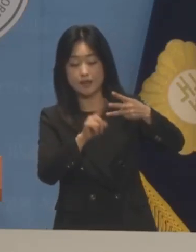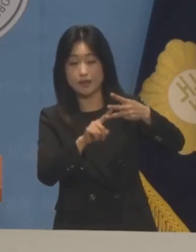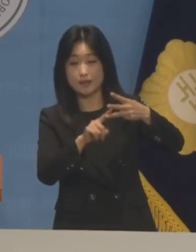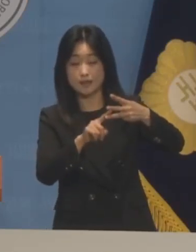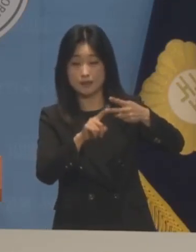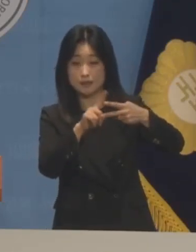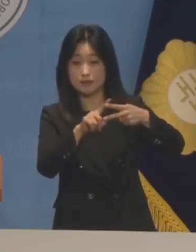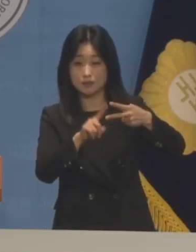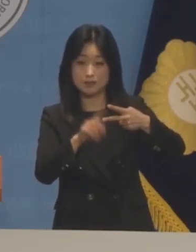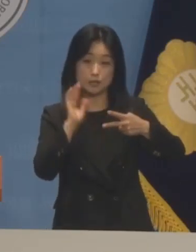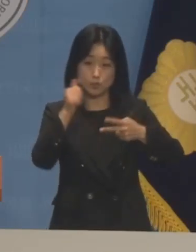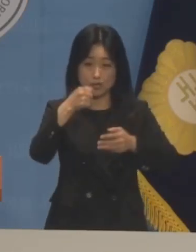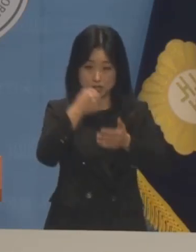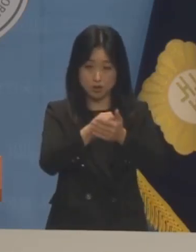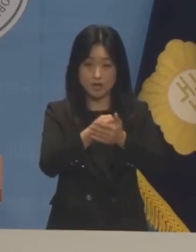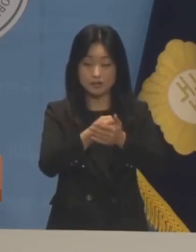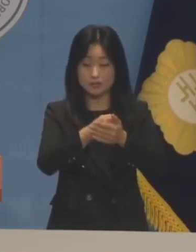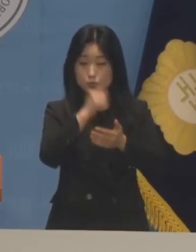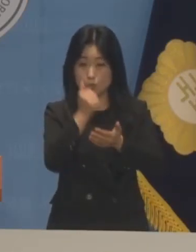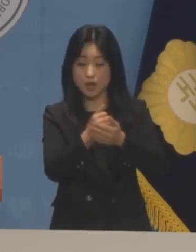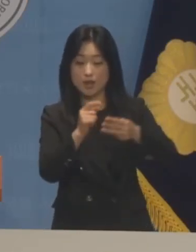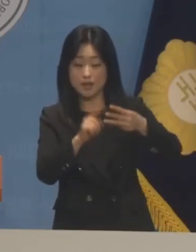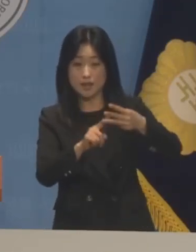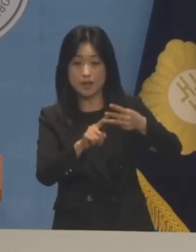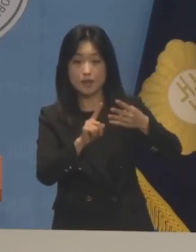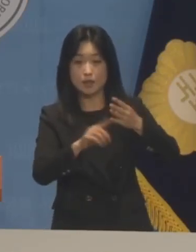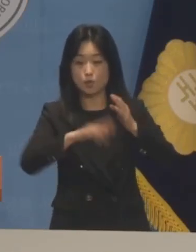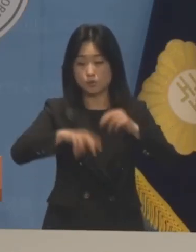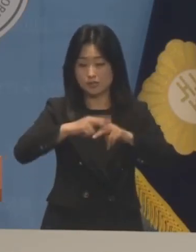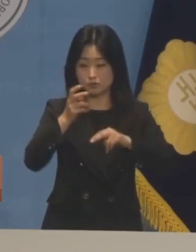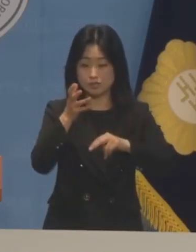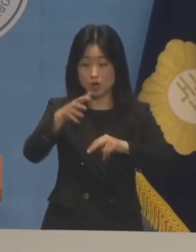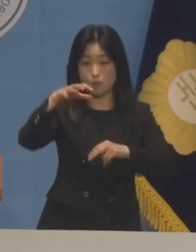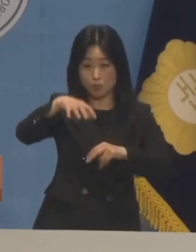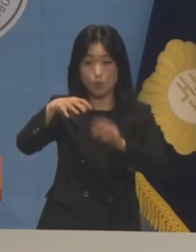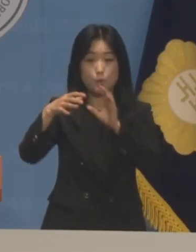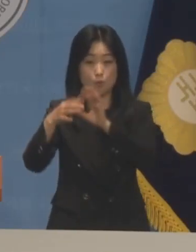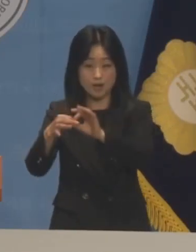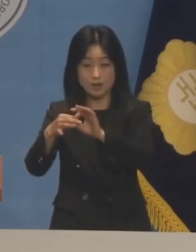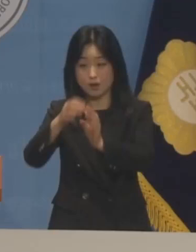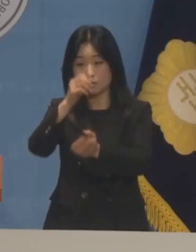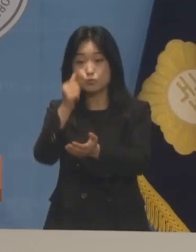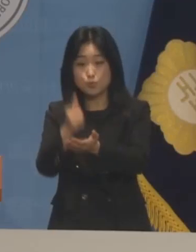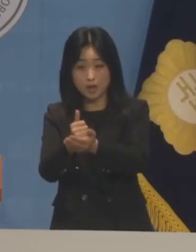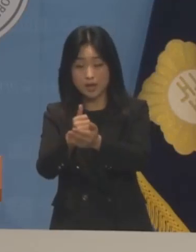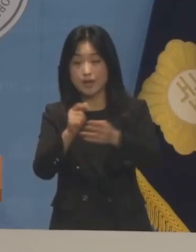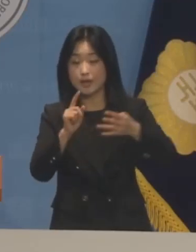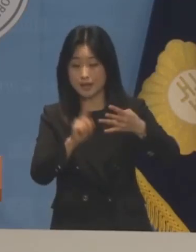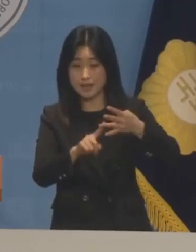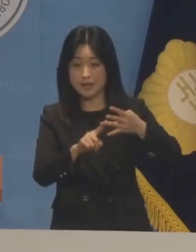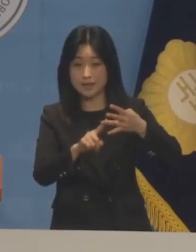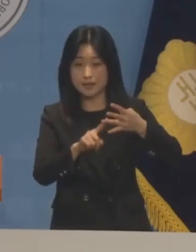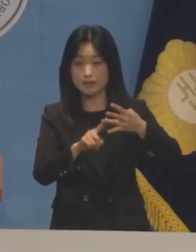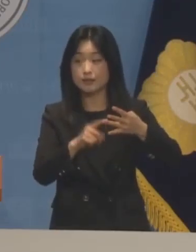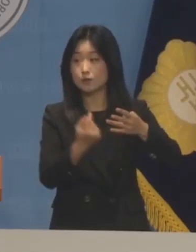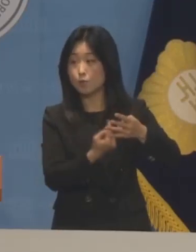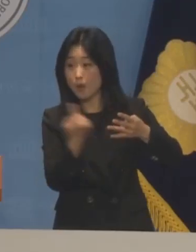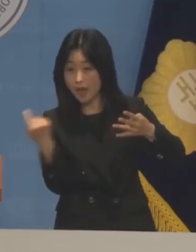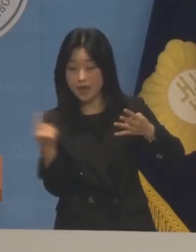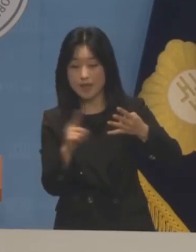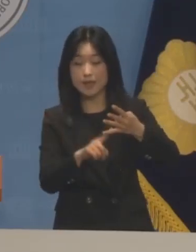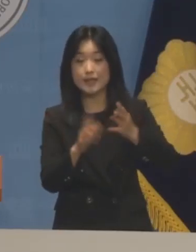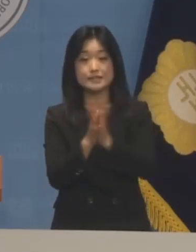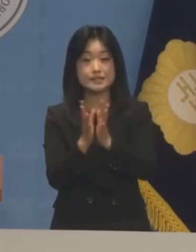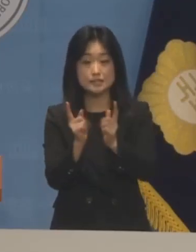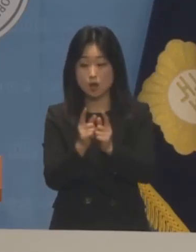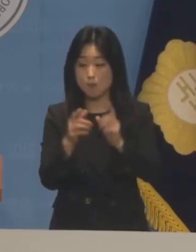정하는 중요범죄, 경찰 공무원 및 고위공직자 범죄수사처 소속 공무원 등이 범한 범죄 및 이외에